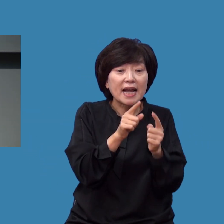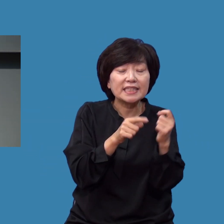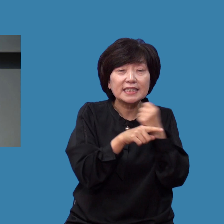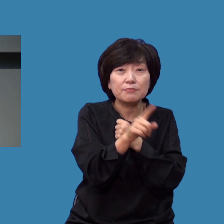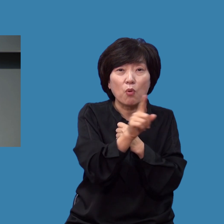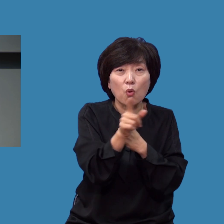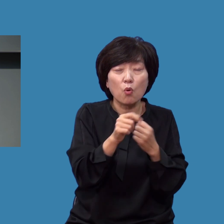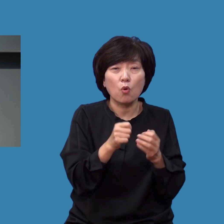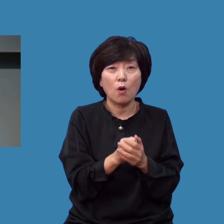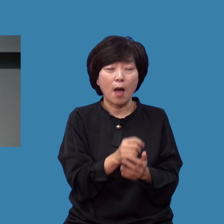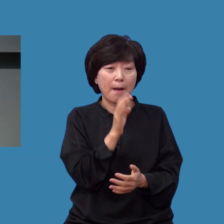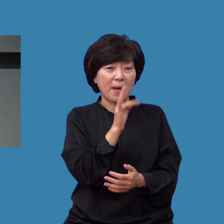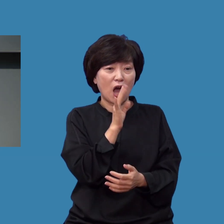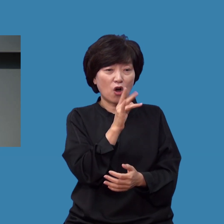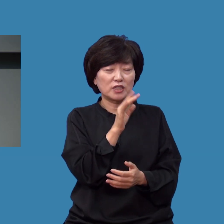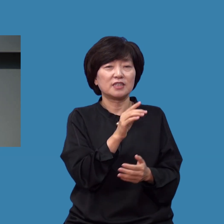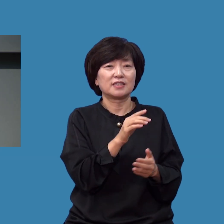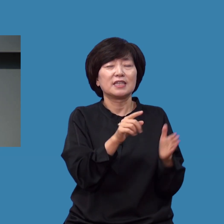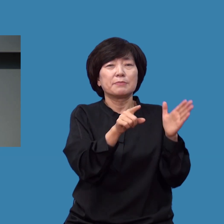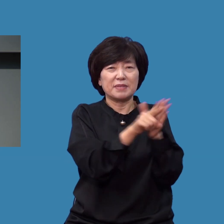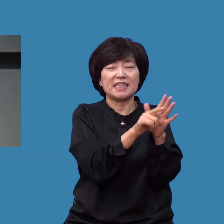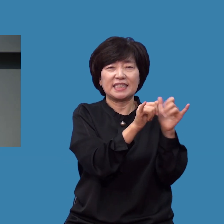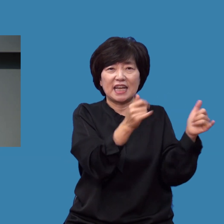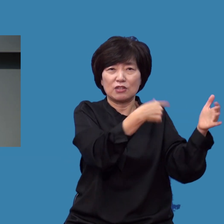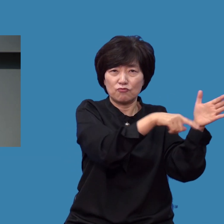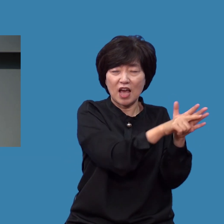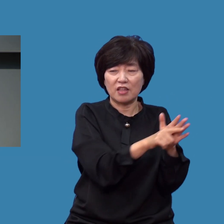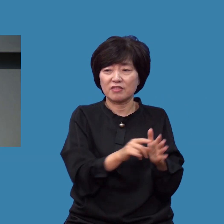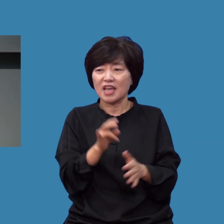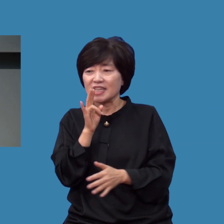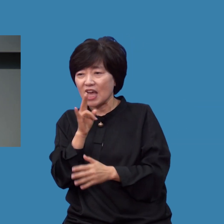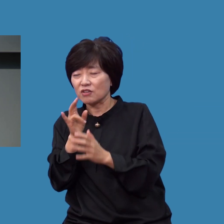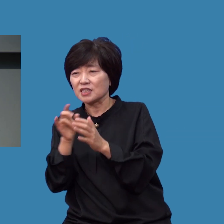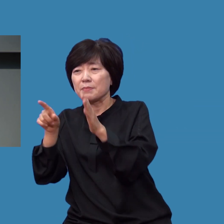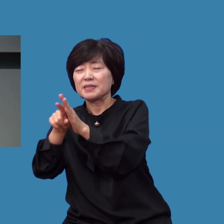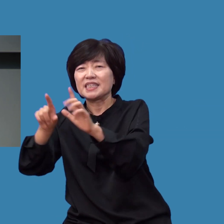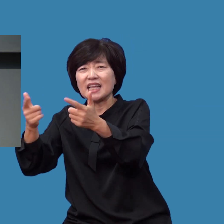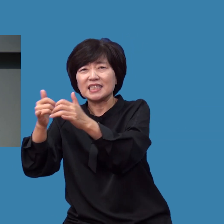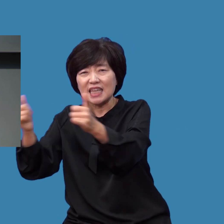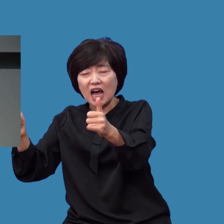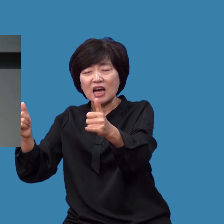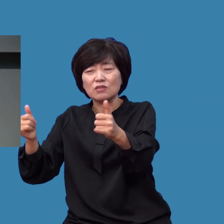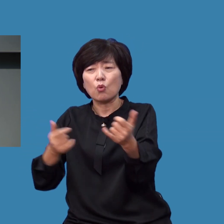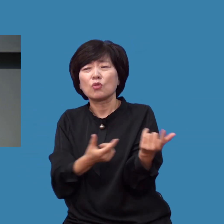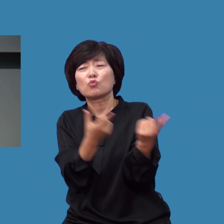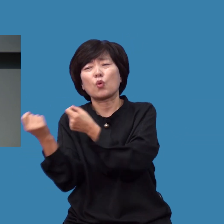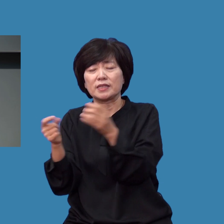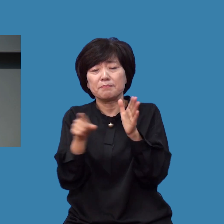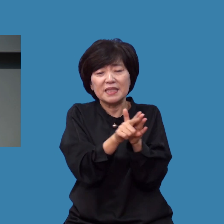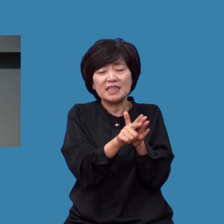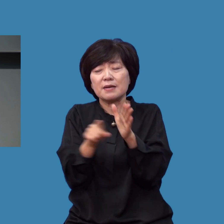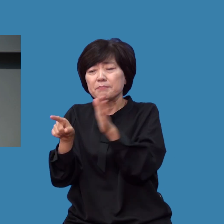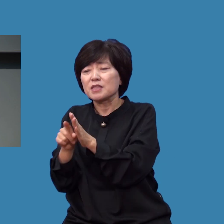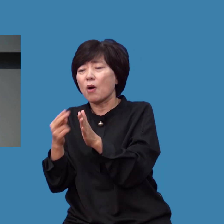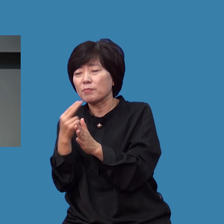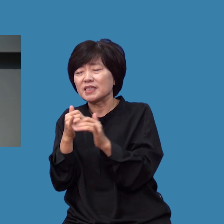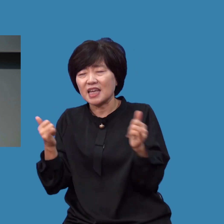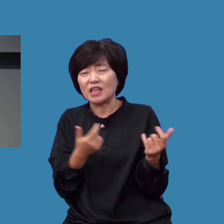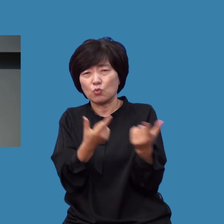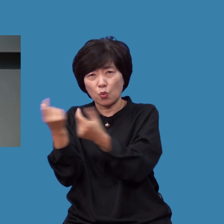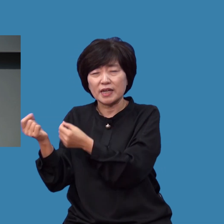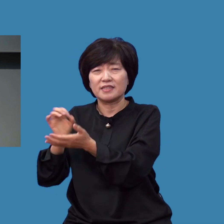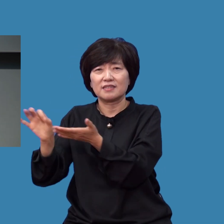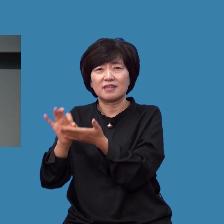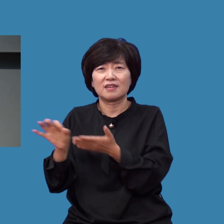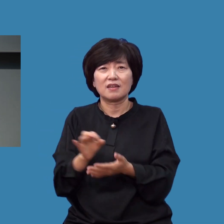건 뭐냐면 방언은 믿는 자들을 위한 은사고 예언은 믿지 않는 자들에게도 통용되는 은사라는 거예요. 그래서 방언은 많이